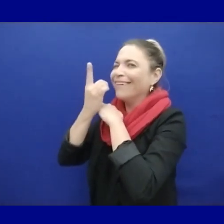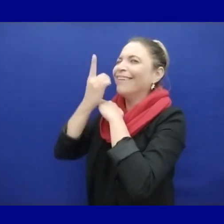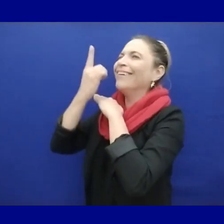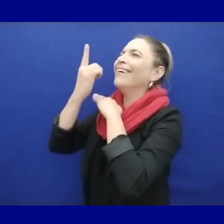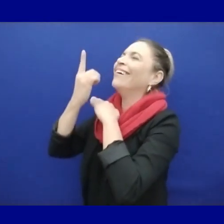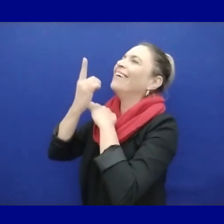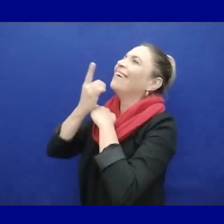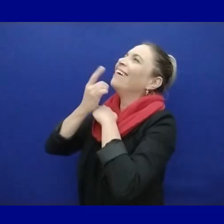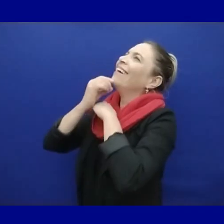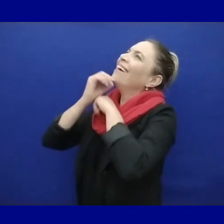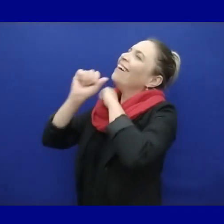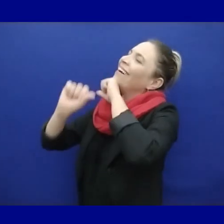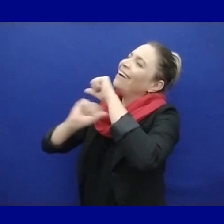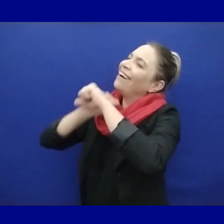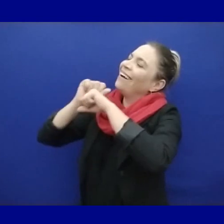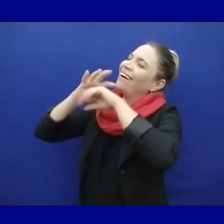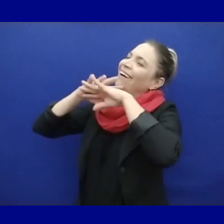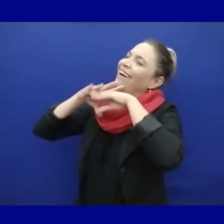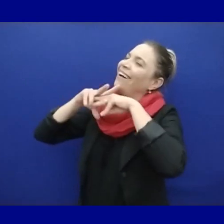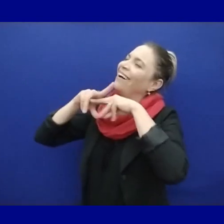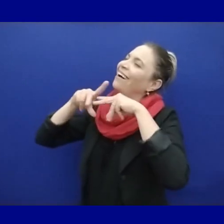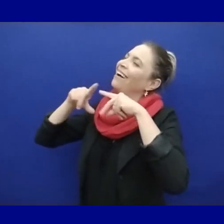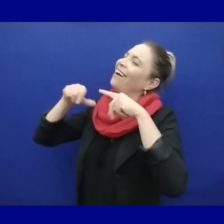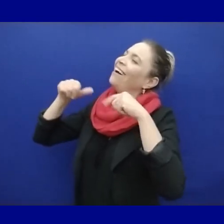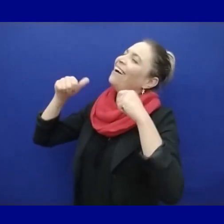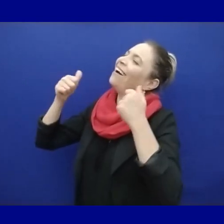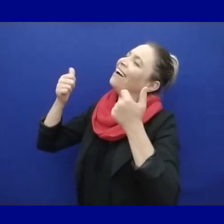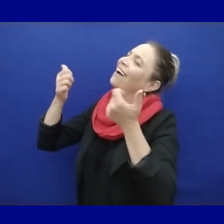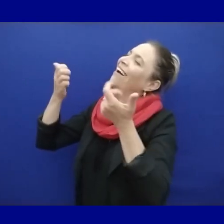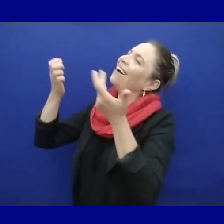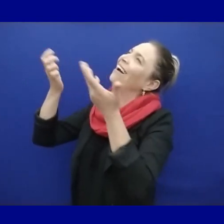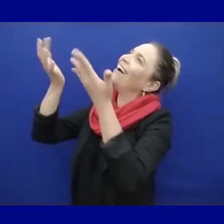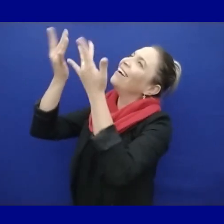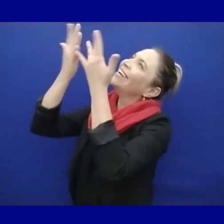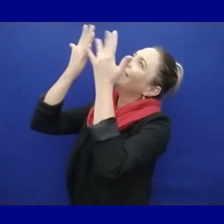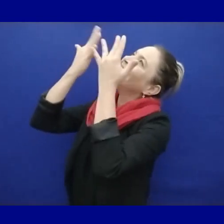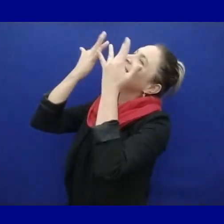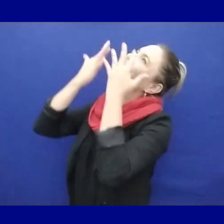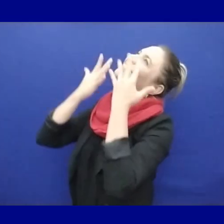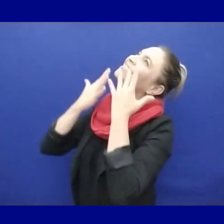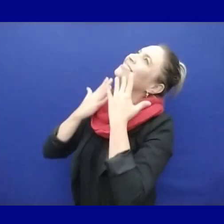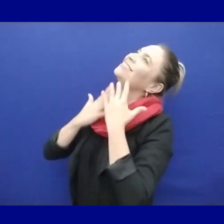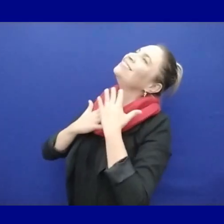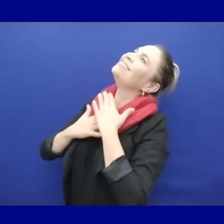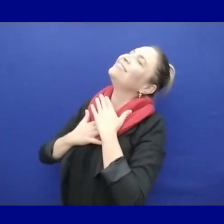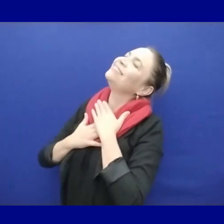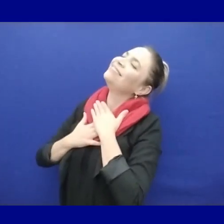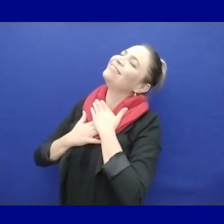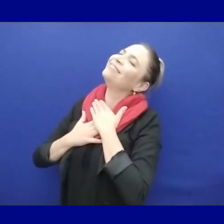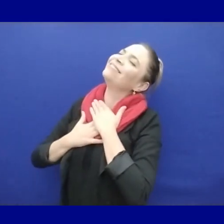transformar em bênçãos para